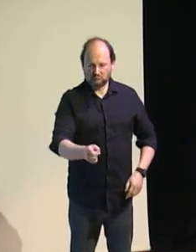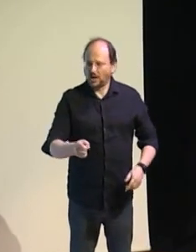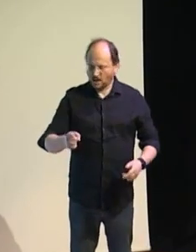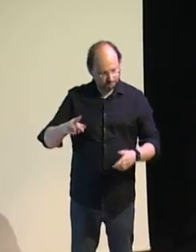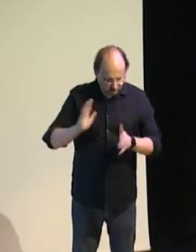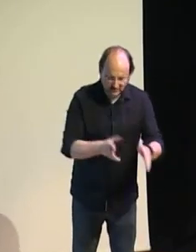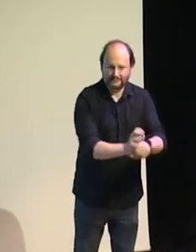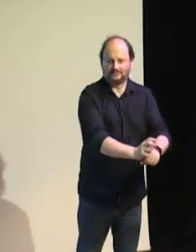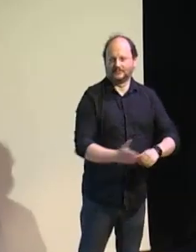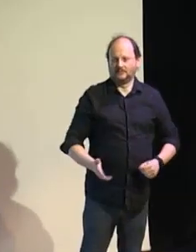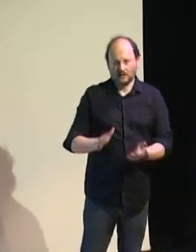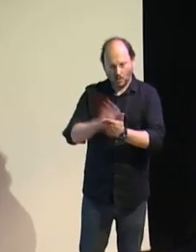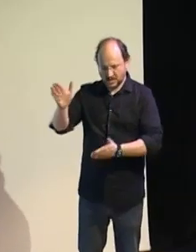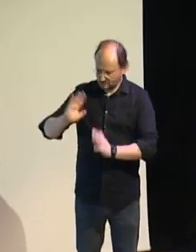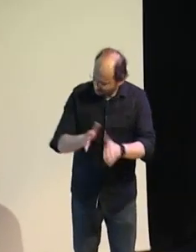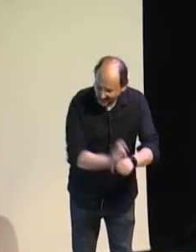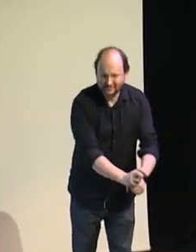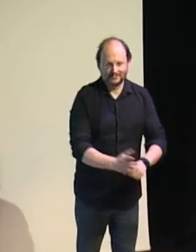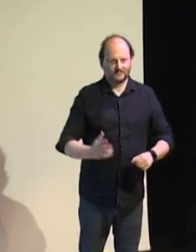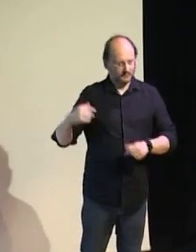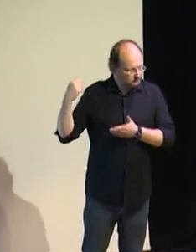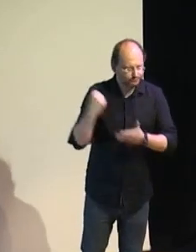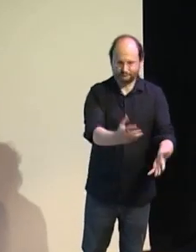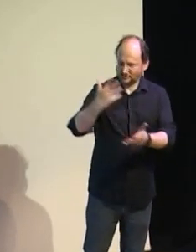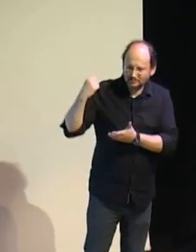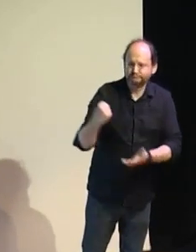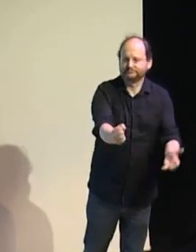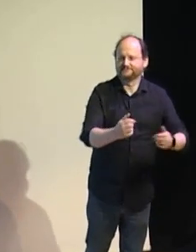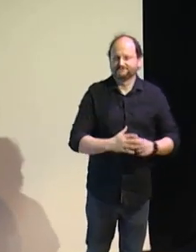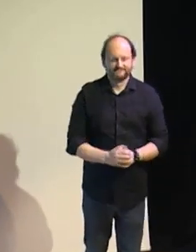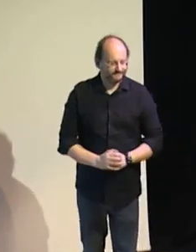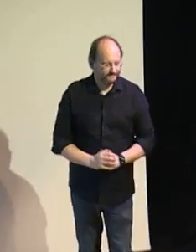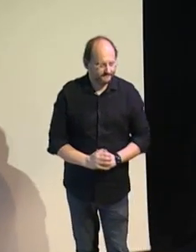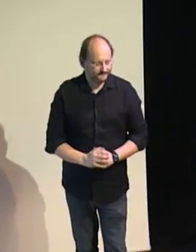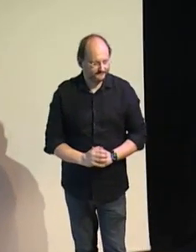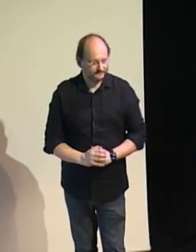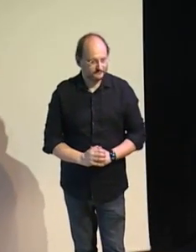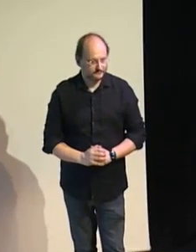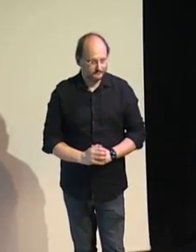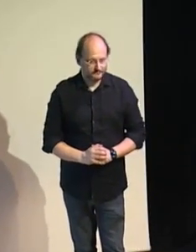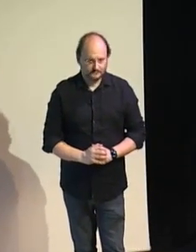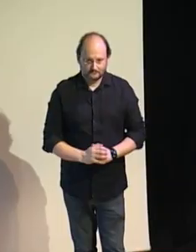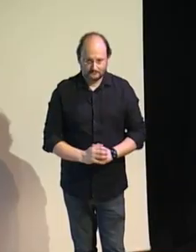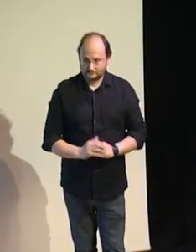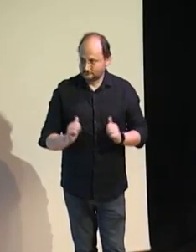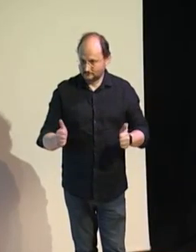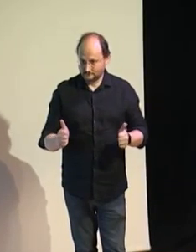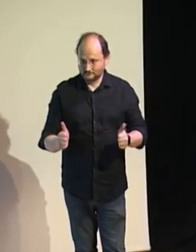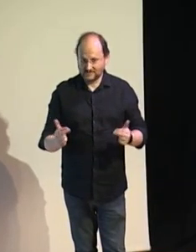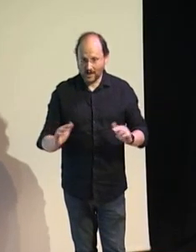signe-là continue à exister, et dans la gestuelle humaine, mais dans la langue des signes également, promettre également. Voilà, il y a énormément de choses qui